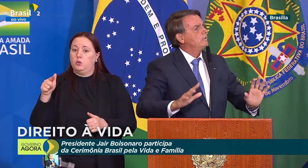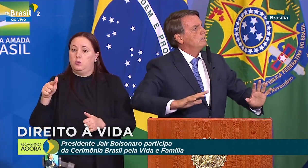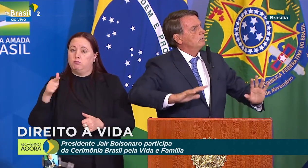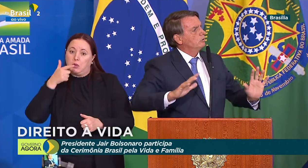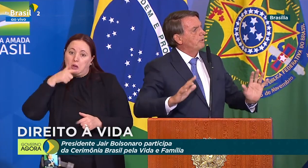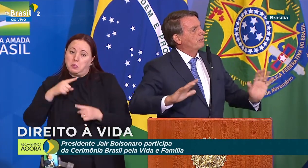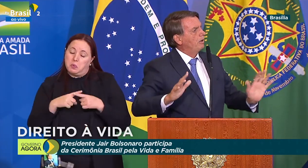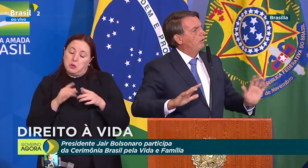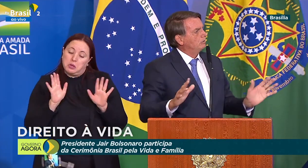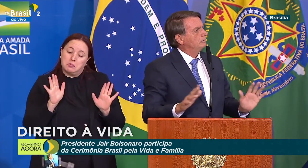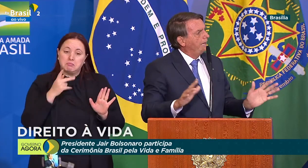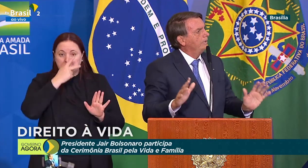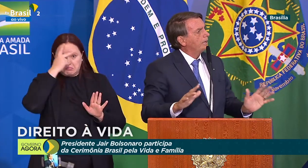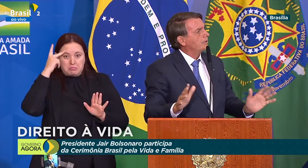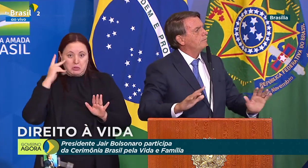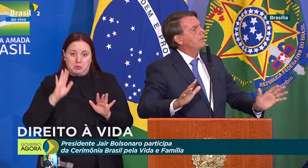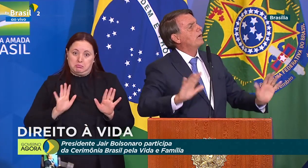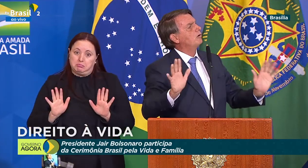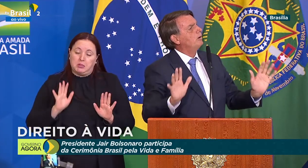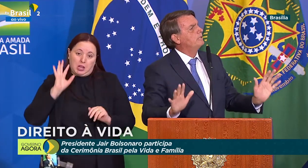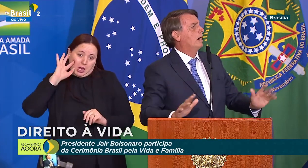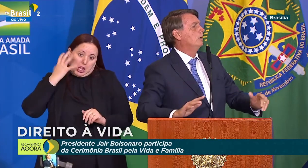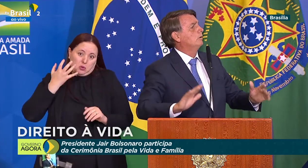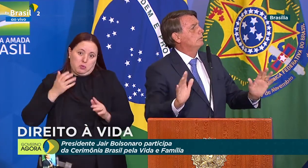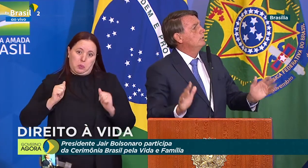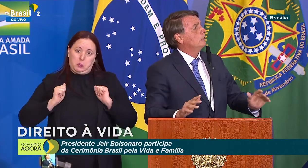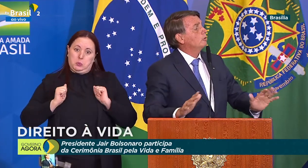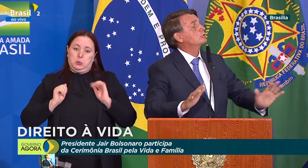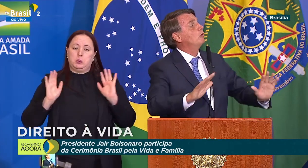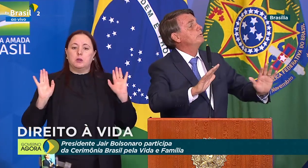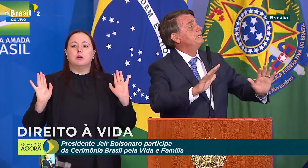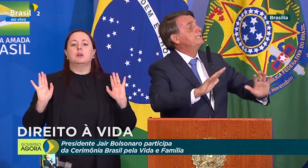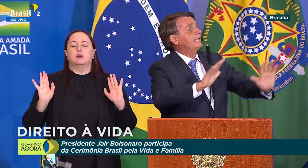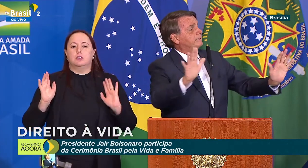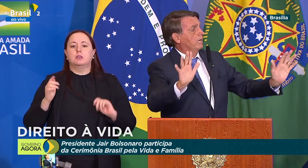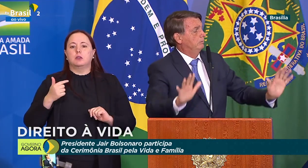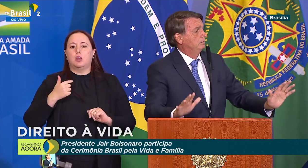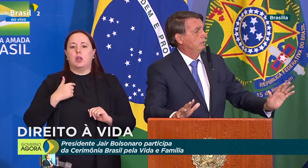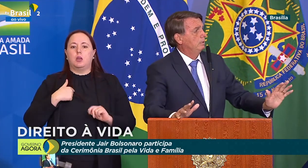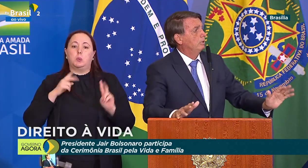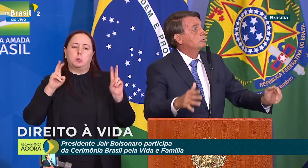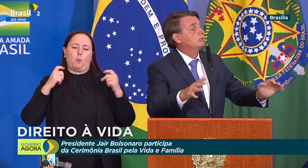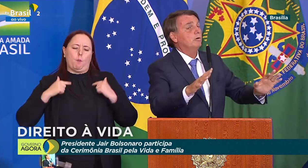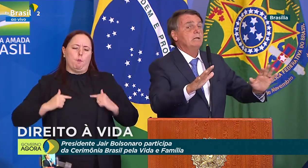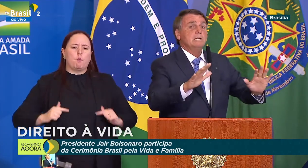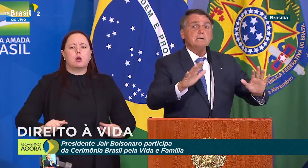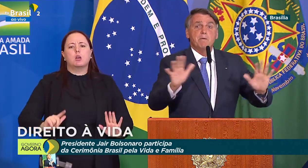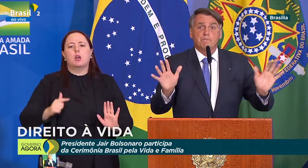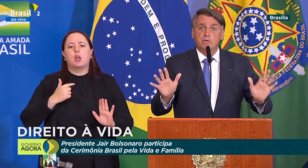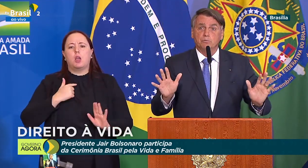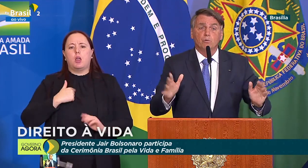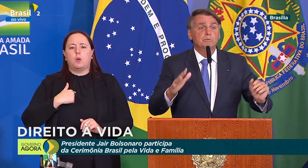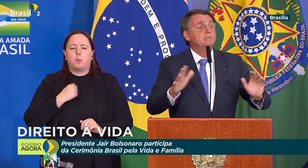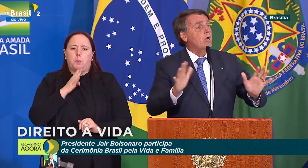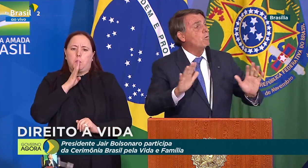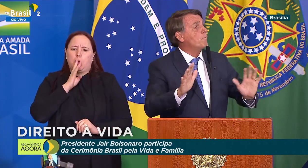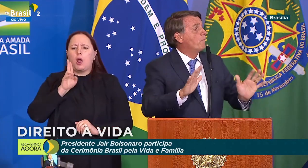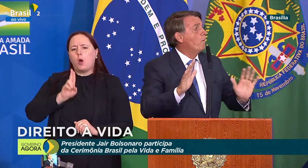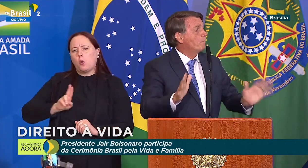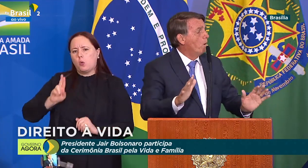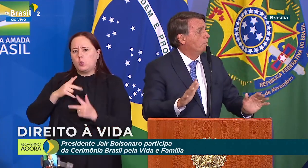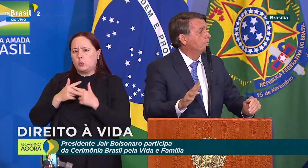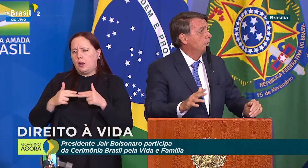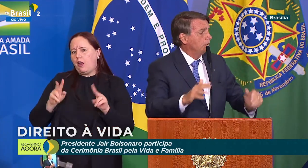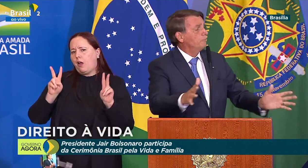ganhou porque o pessoal né Resolveu se acomodar eu eu sou isentam eu sou limpinho